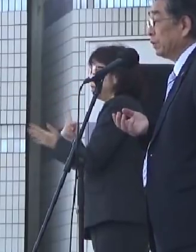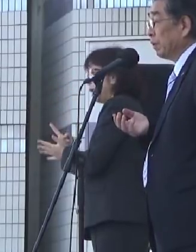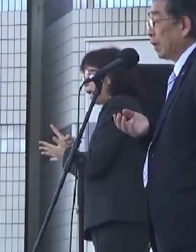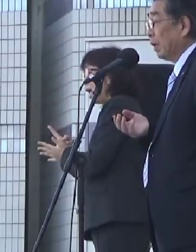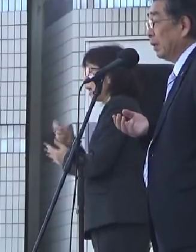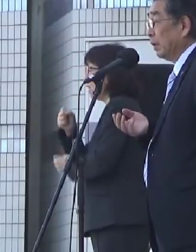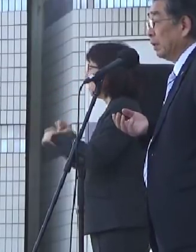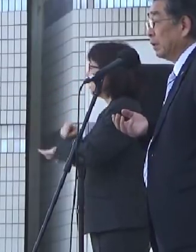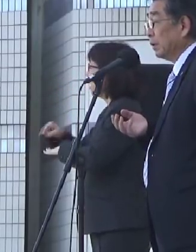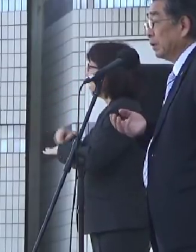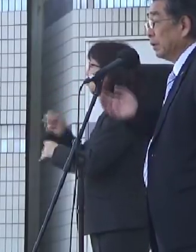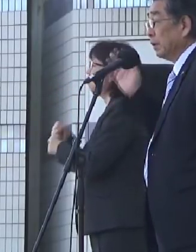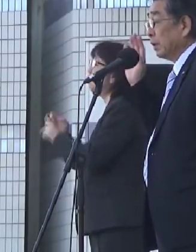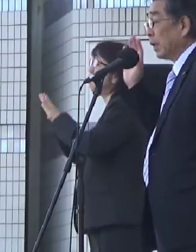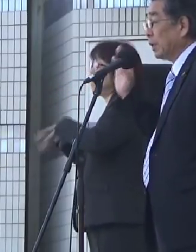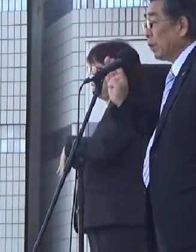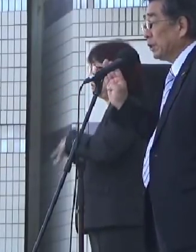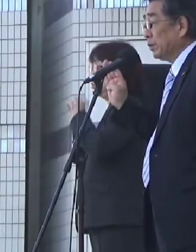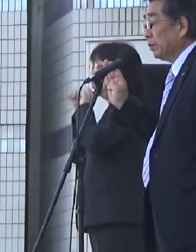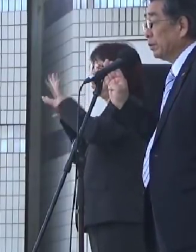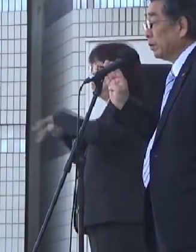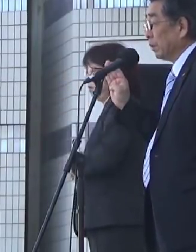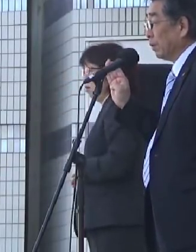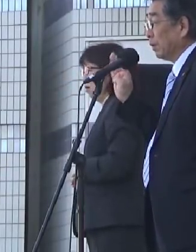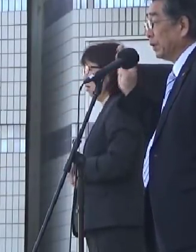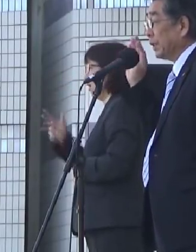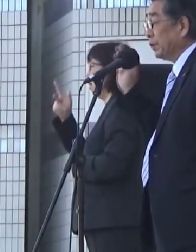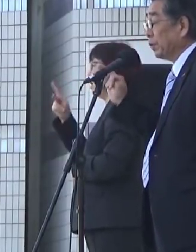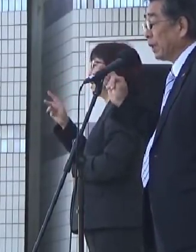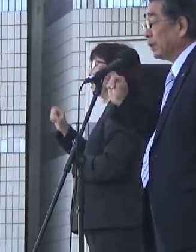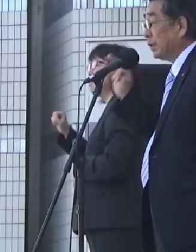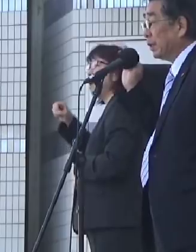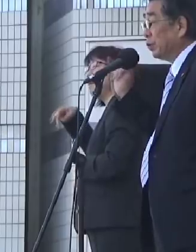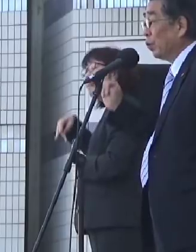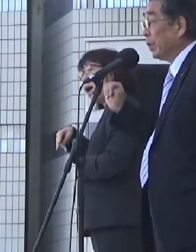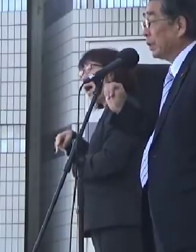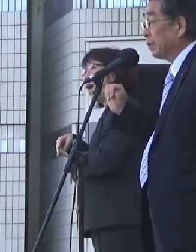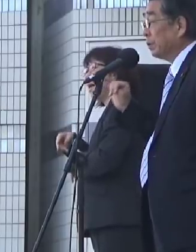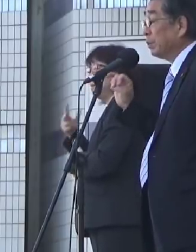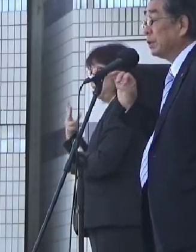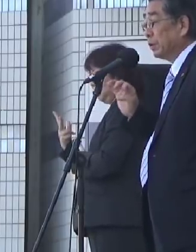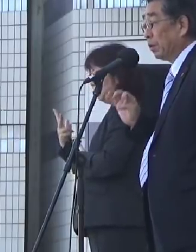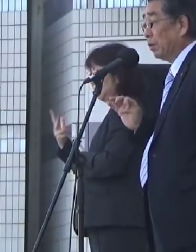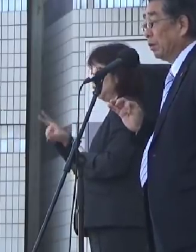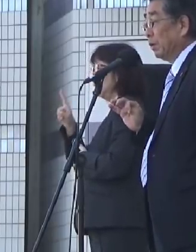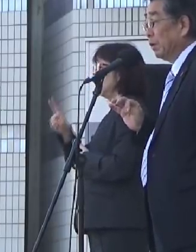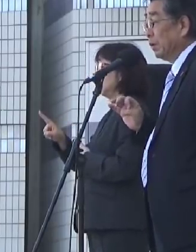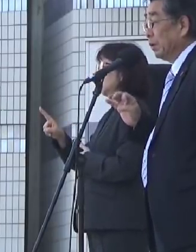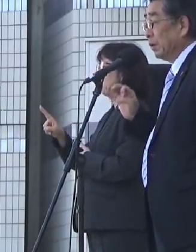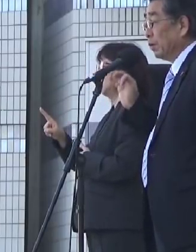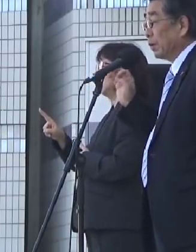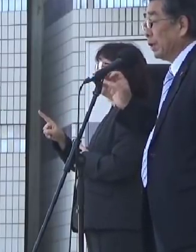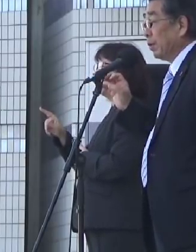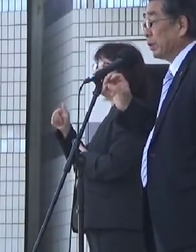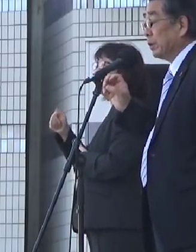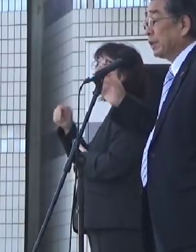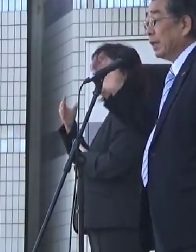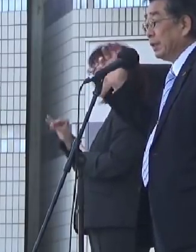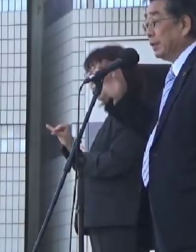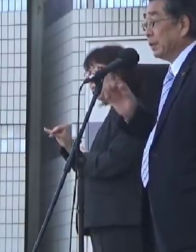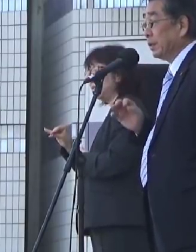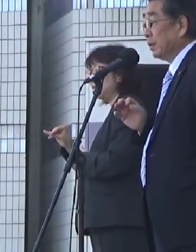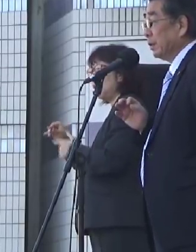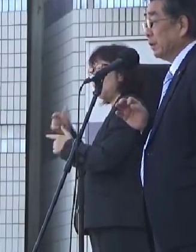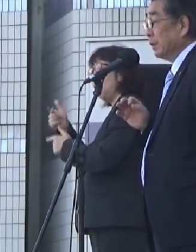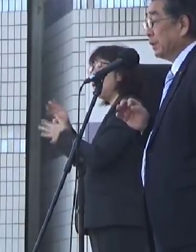3つの市というのは笠間市というのと常陸太田市、常陸大宮市という3つの東海原発に